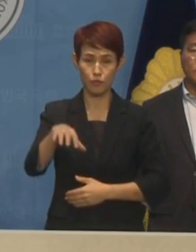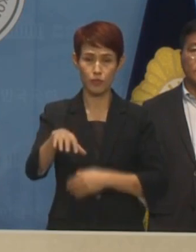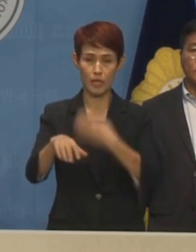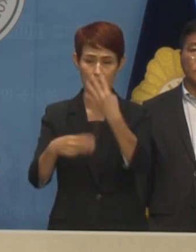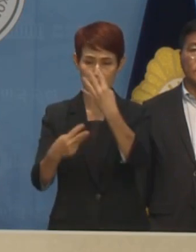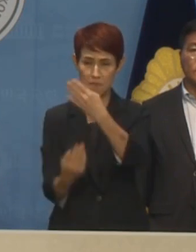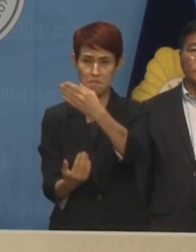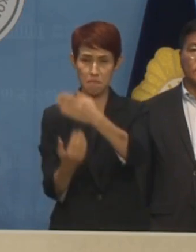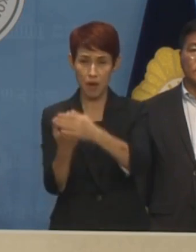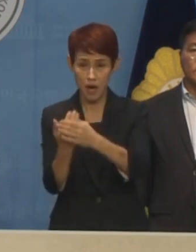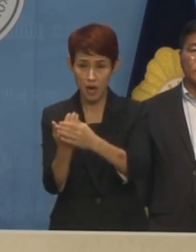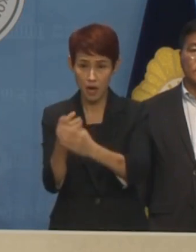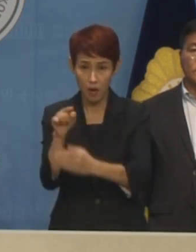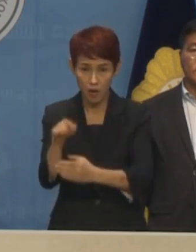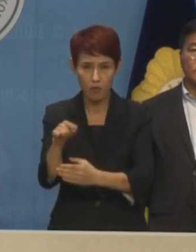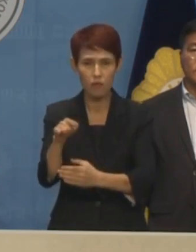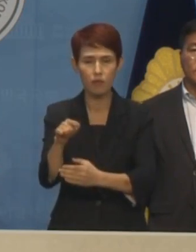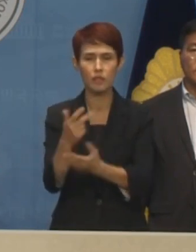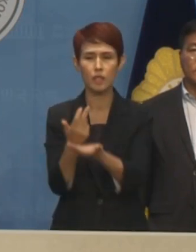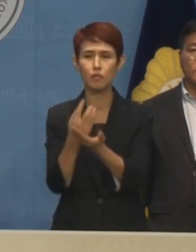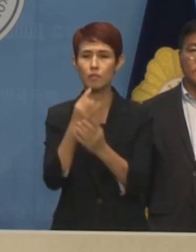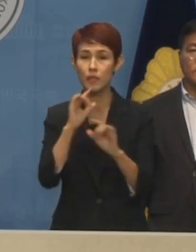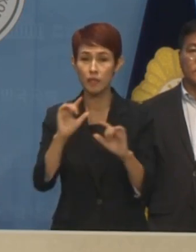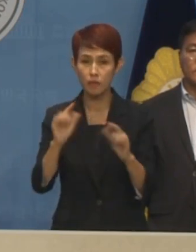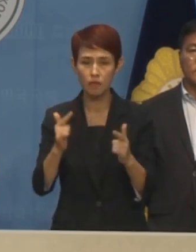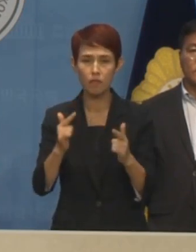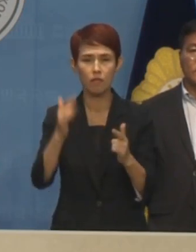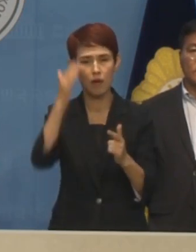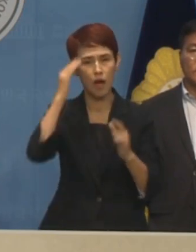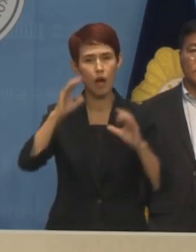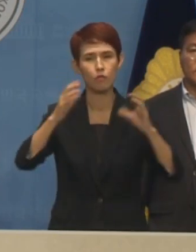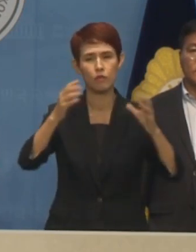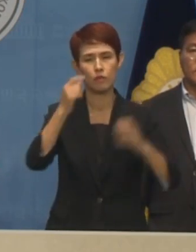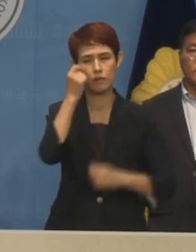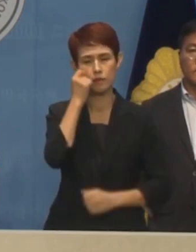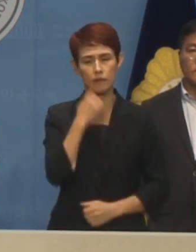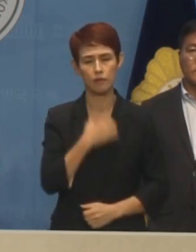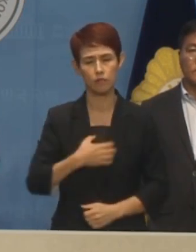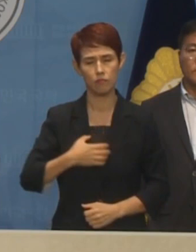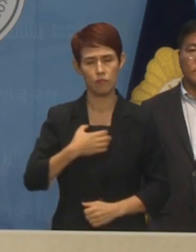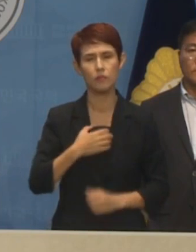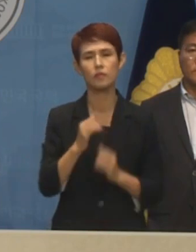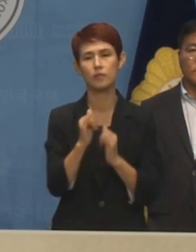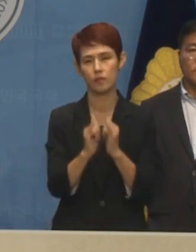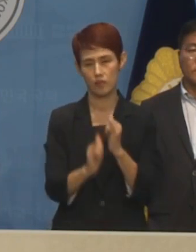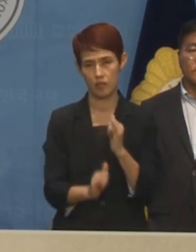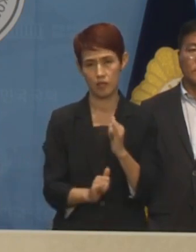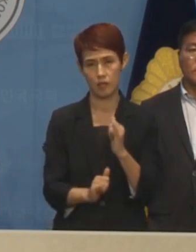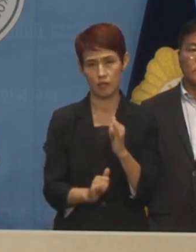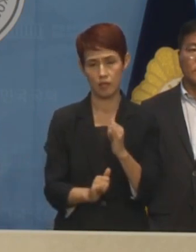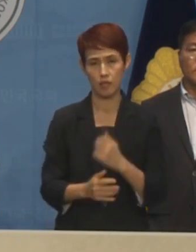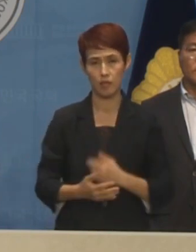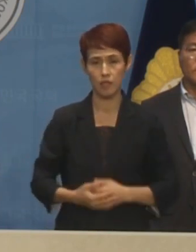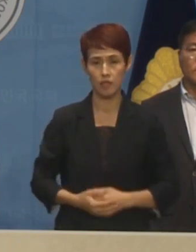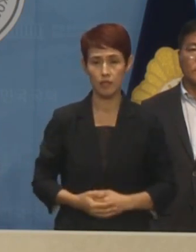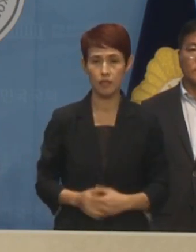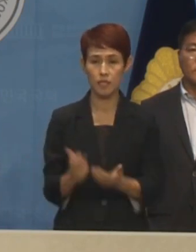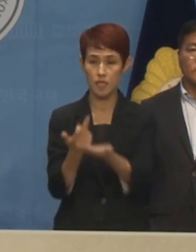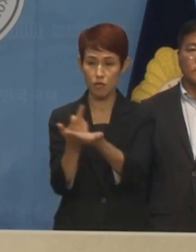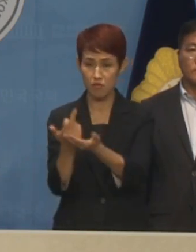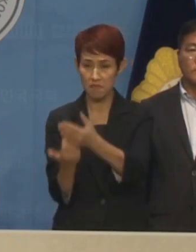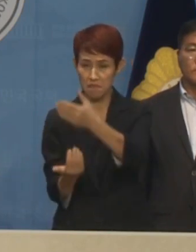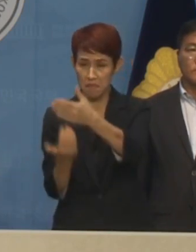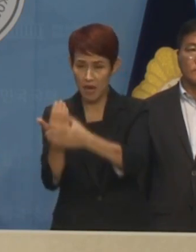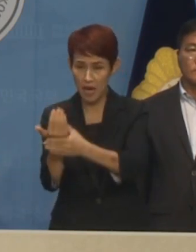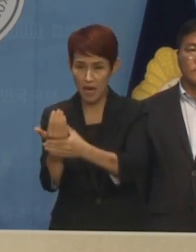넘어 대한민국의 슬픈 역사입니다. 제주 4.3은 단순히 지역적인 비극이